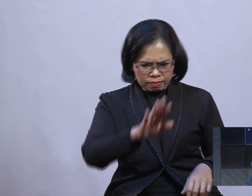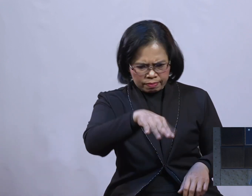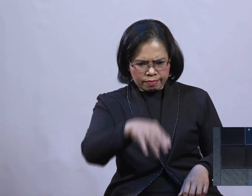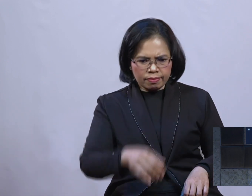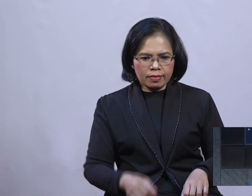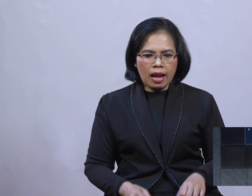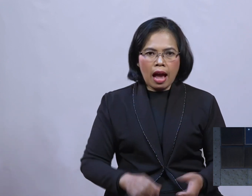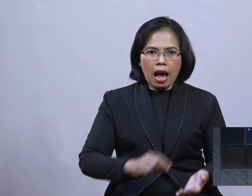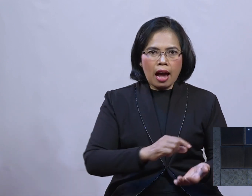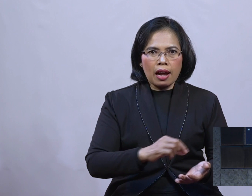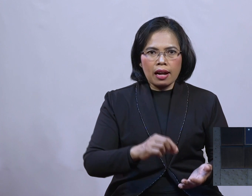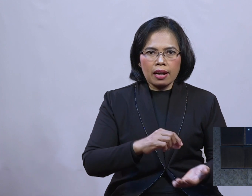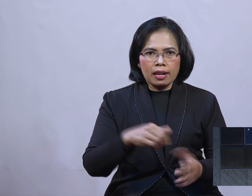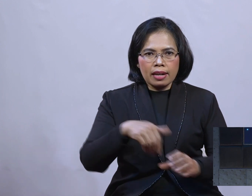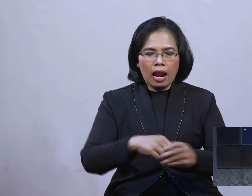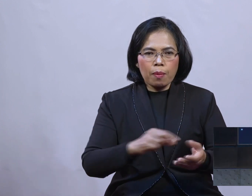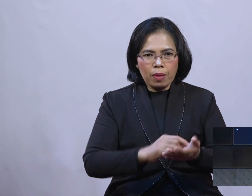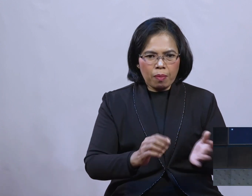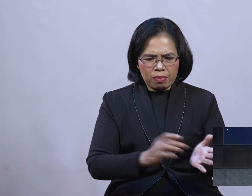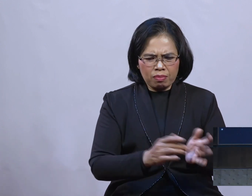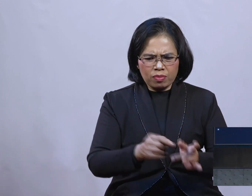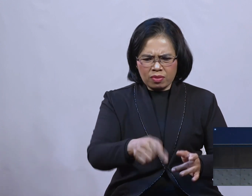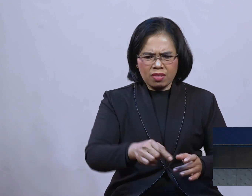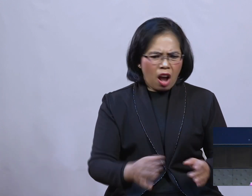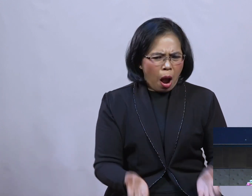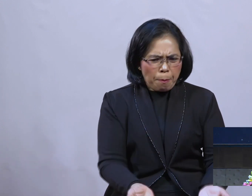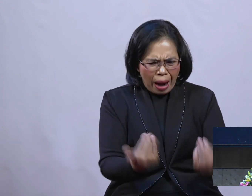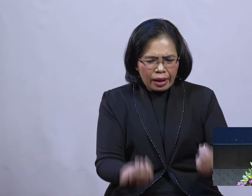nama Yesus karena saya bangun dan berjalan arti